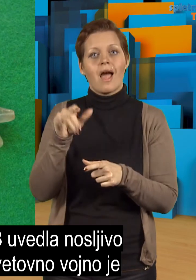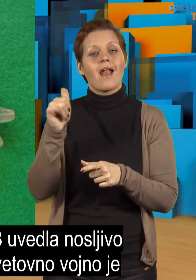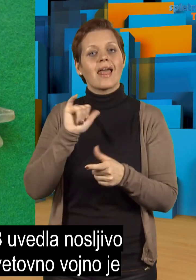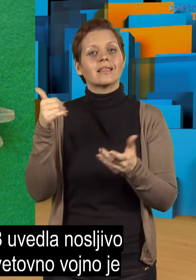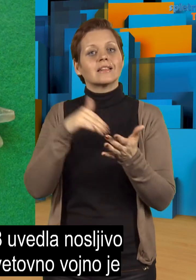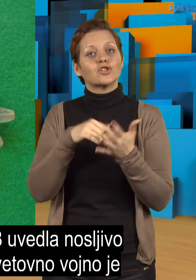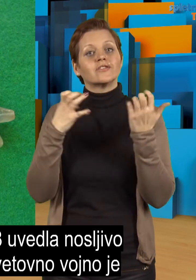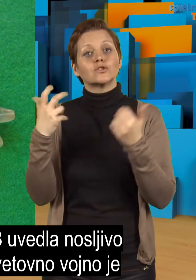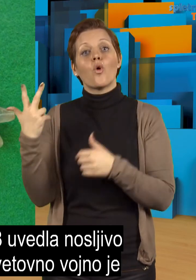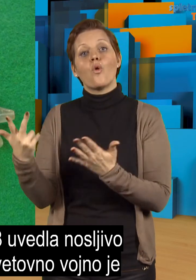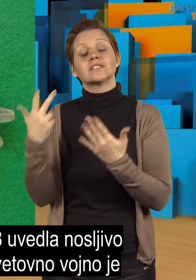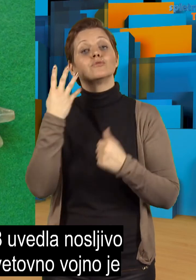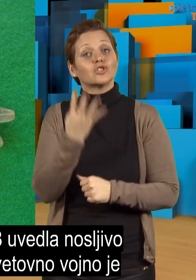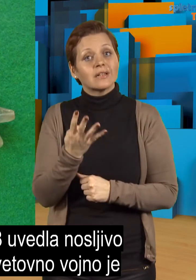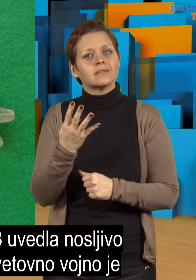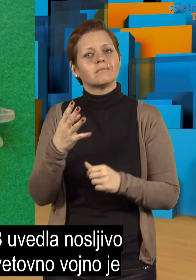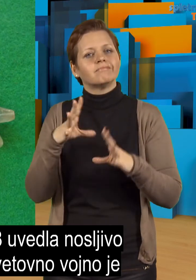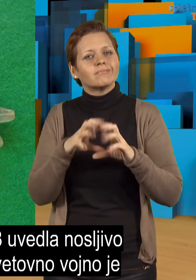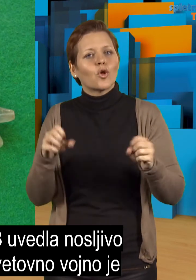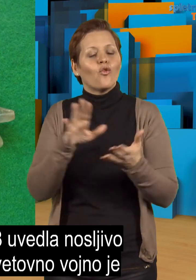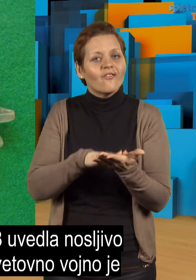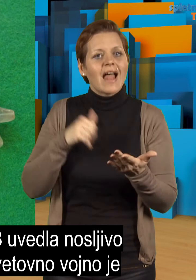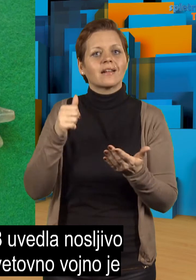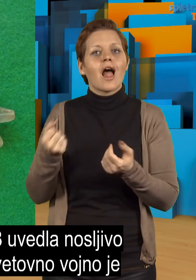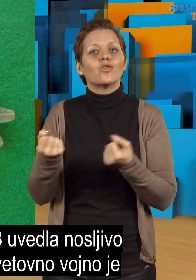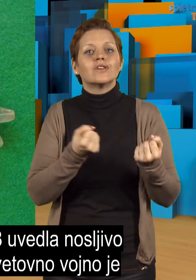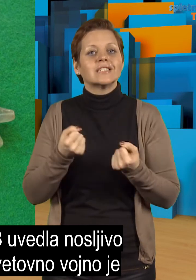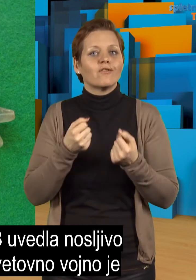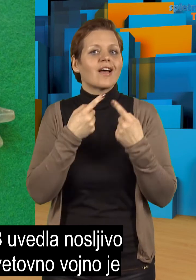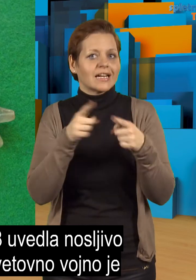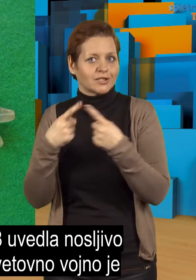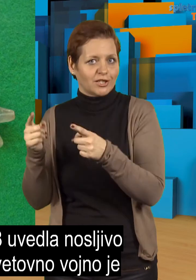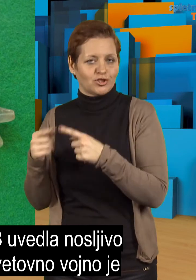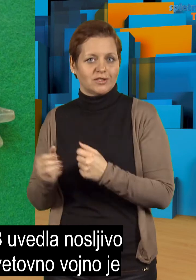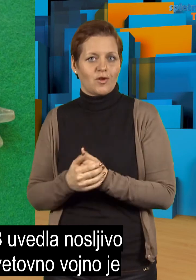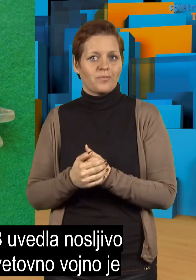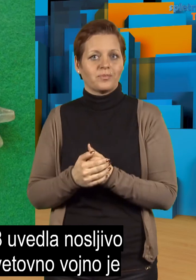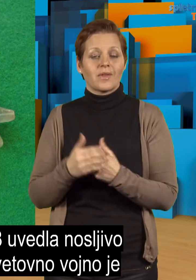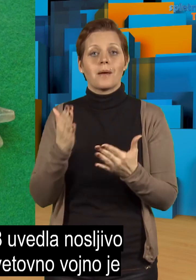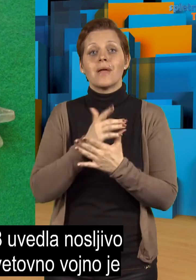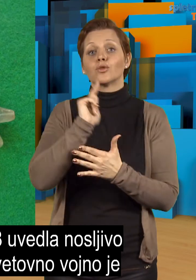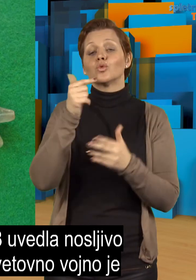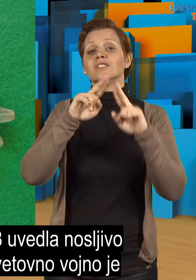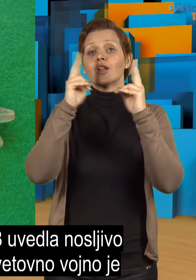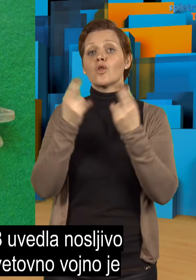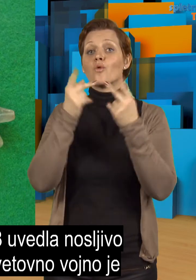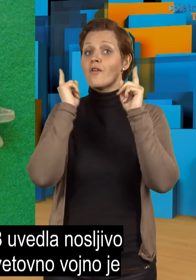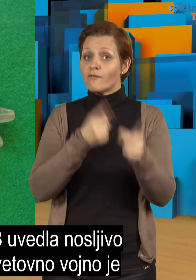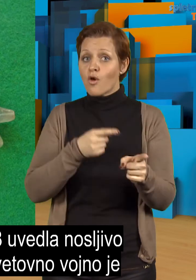leta 1948 uvedla nosljivo različico. Med drugo svetovno vojno je prišlo